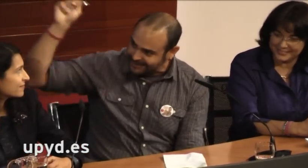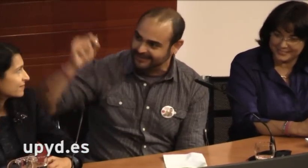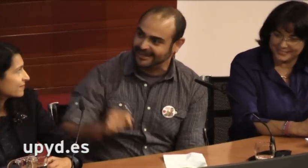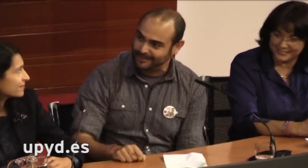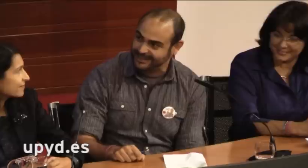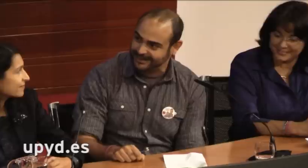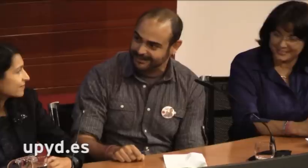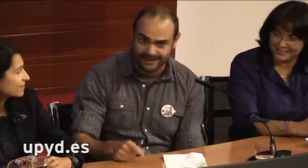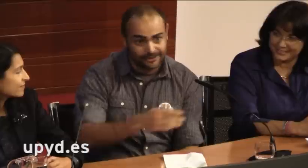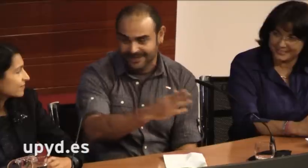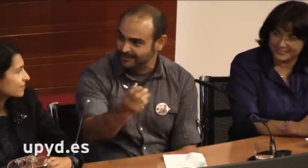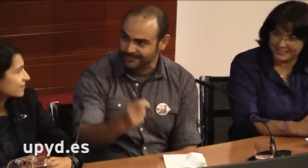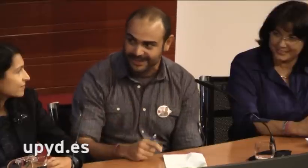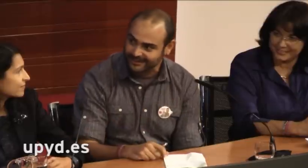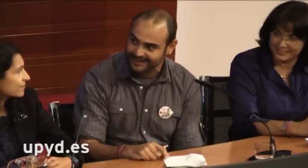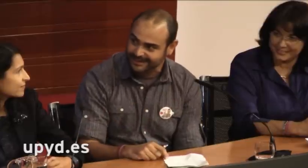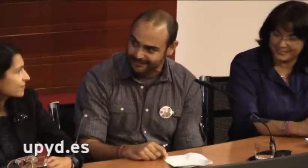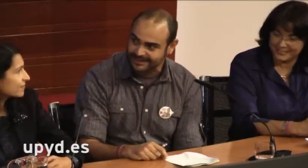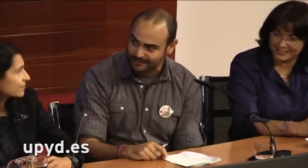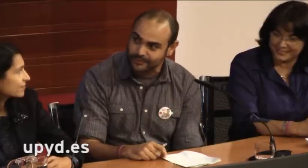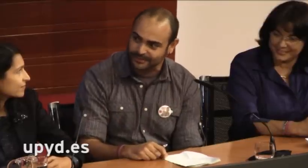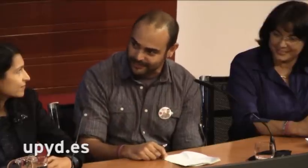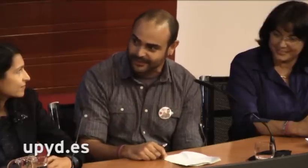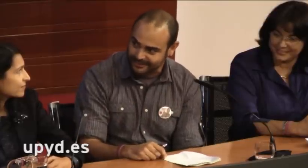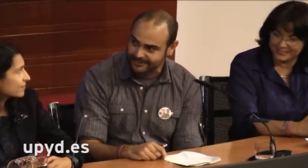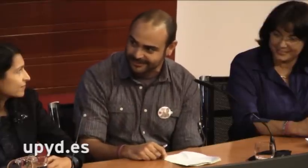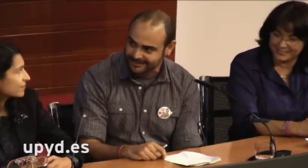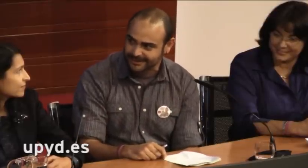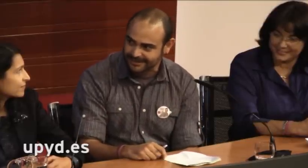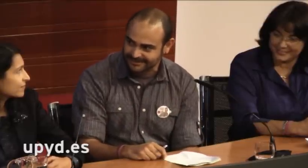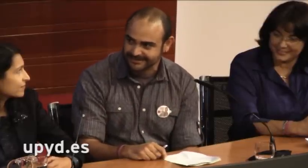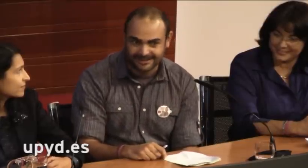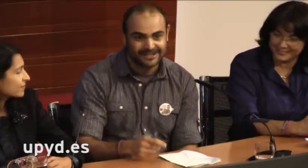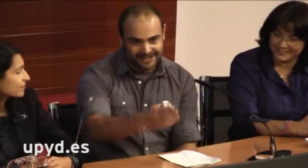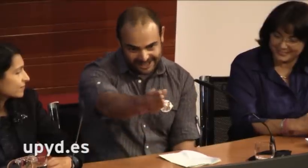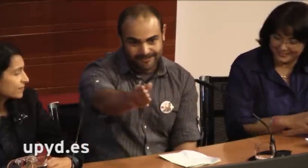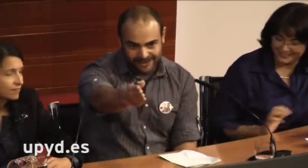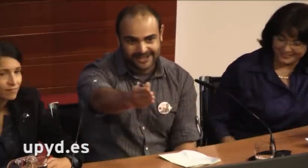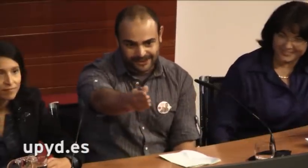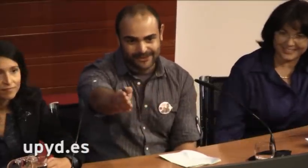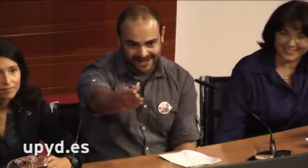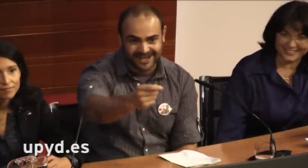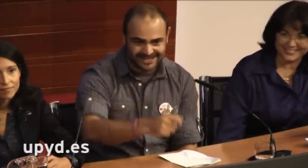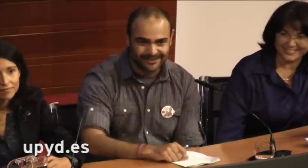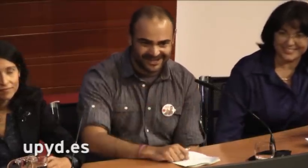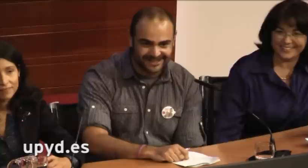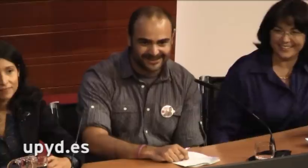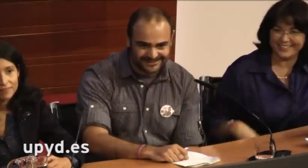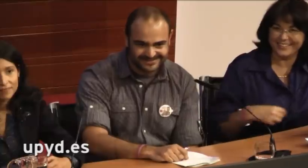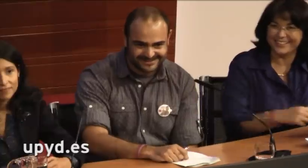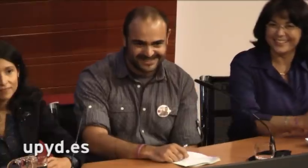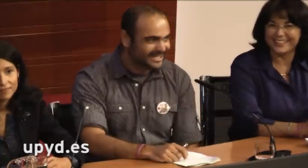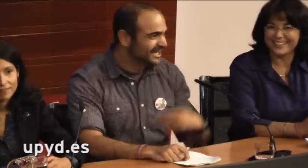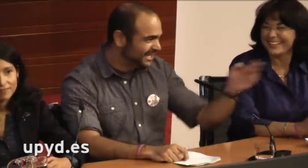política, eso tiene que ser la política, ¿eh? Y no lo que llevamos sufriendo aquí durante muchos, muchos años. Sí, y lo que nos queda, me temo. Y por ellos que nos han enganchado aquí,